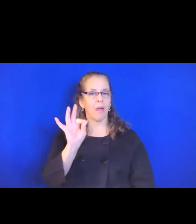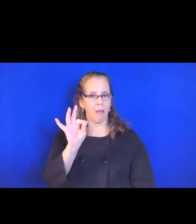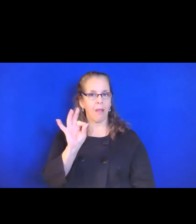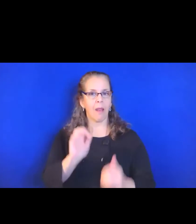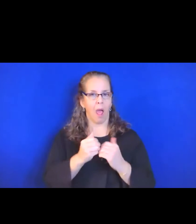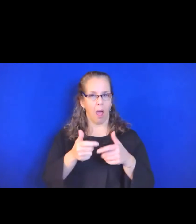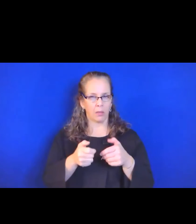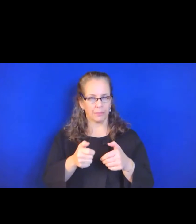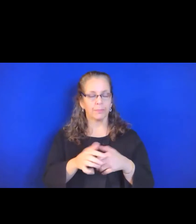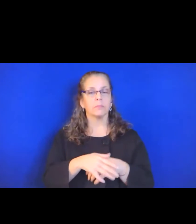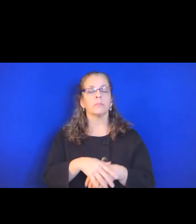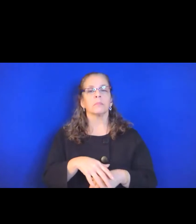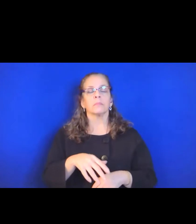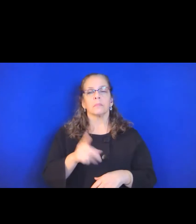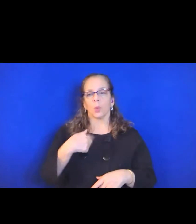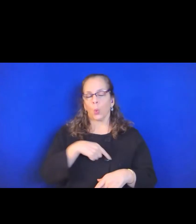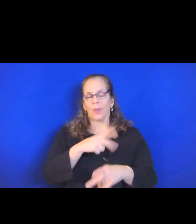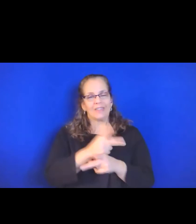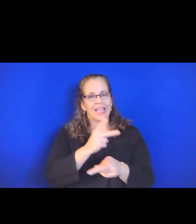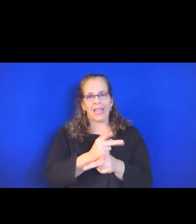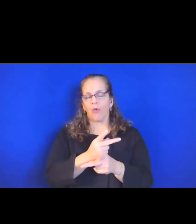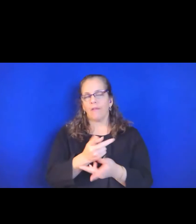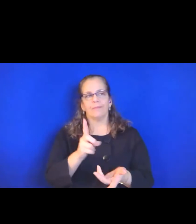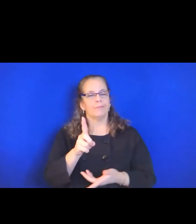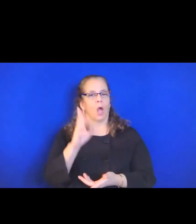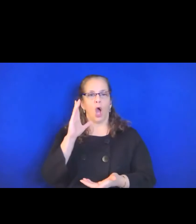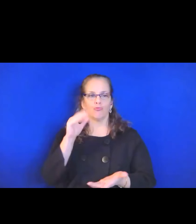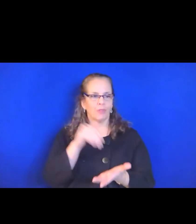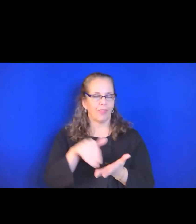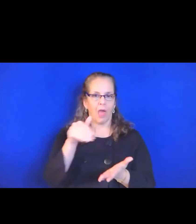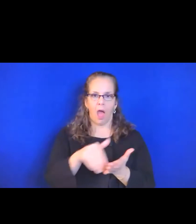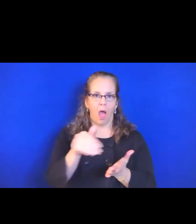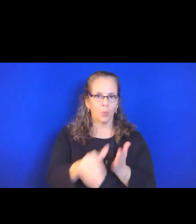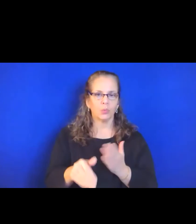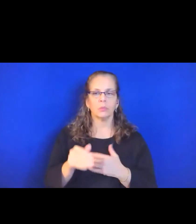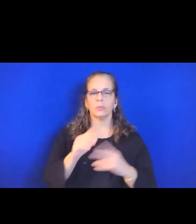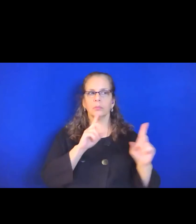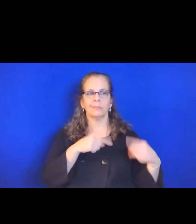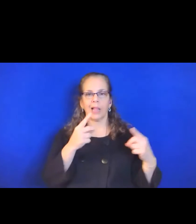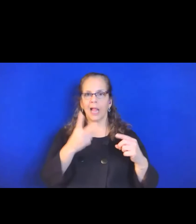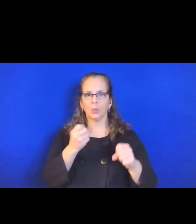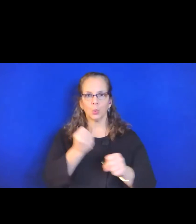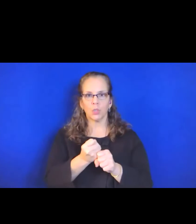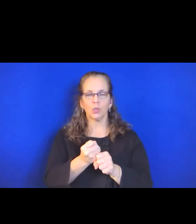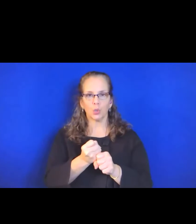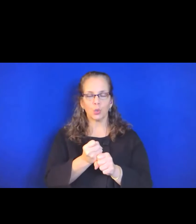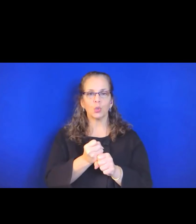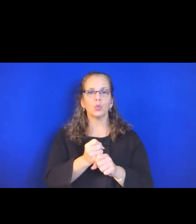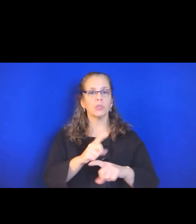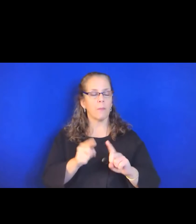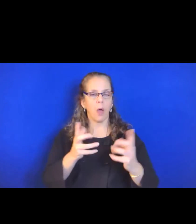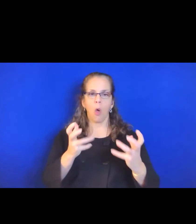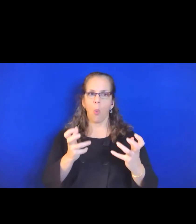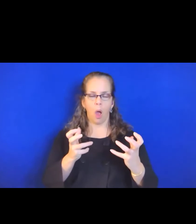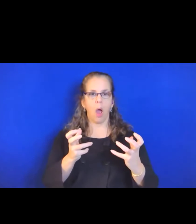这个电话或者网站都可以。NYCW ELL 这个